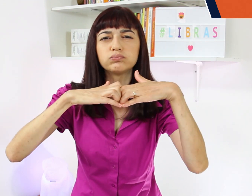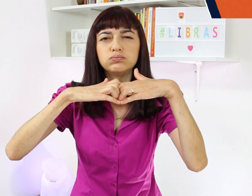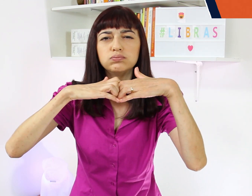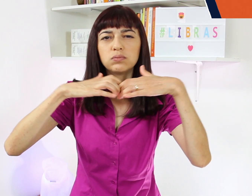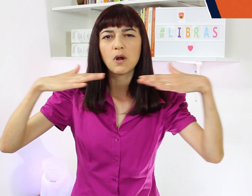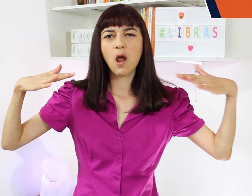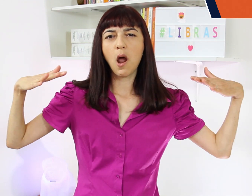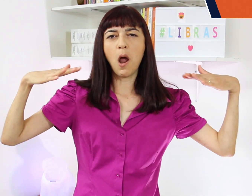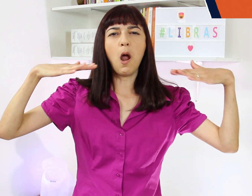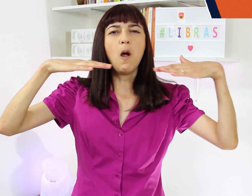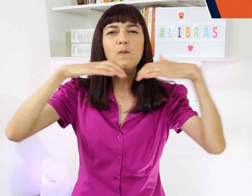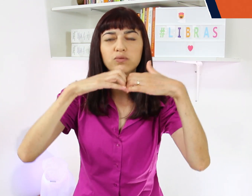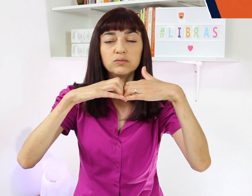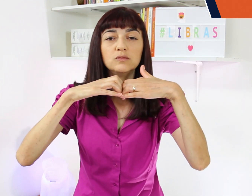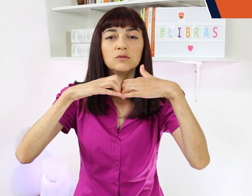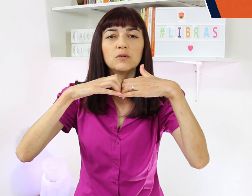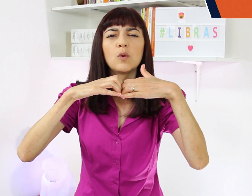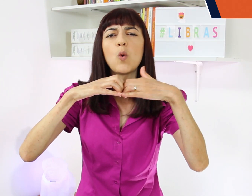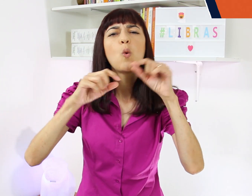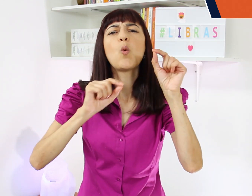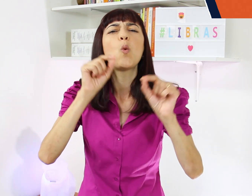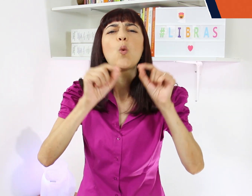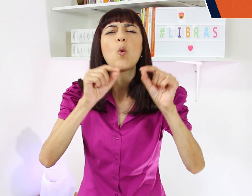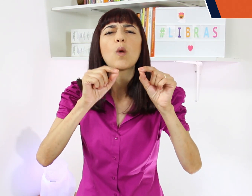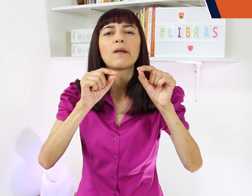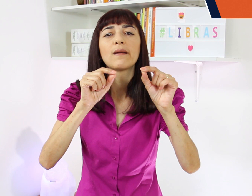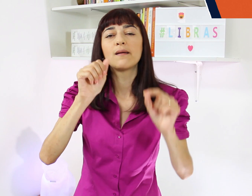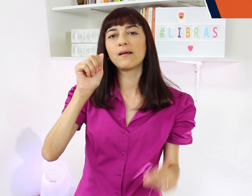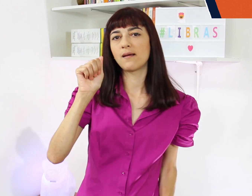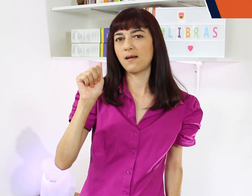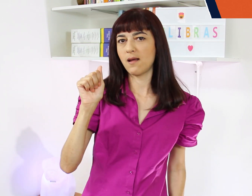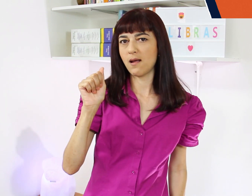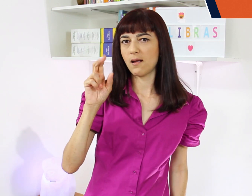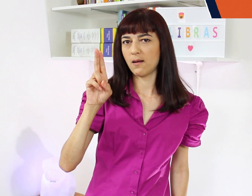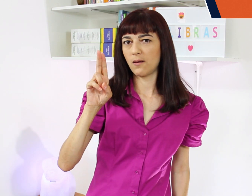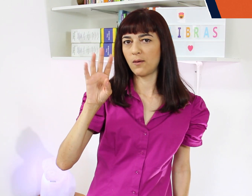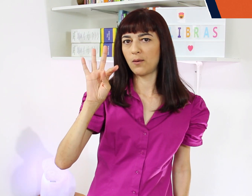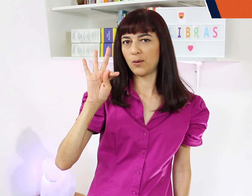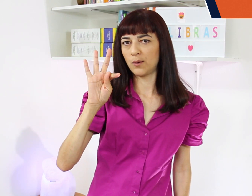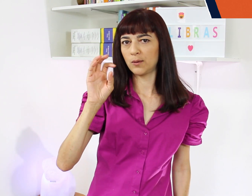e vi um acidente. Eu representei um acidente automotivo.